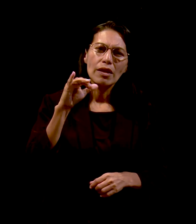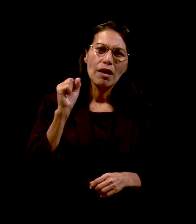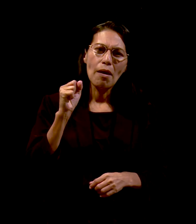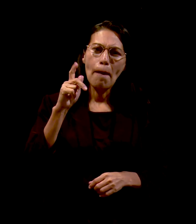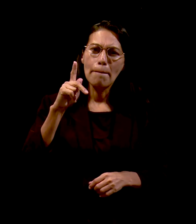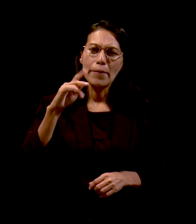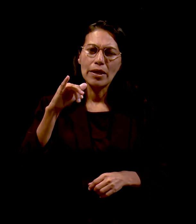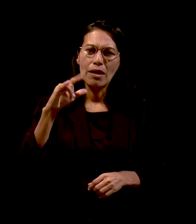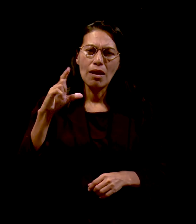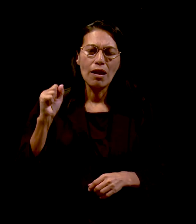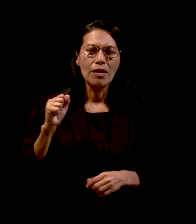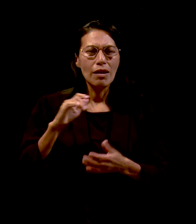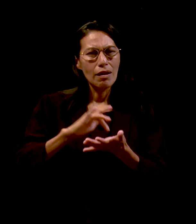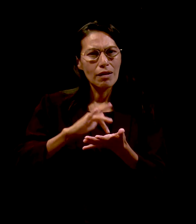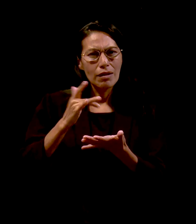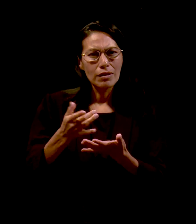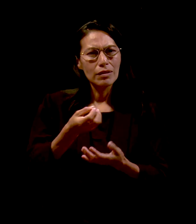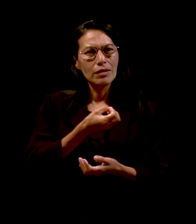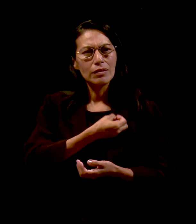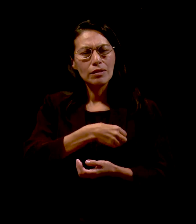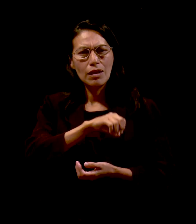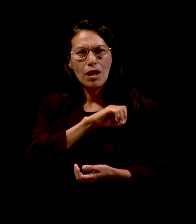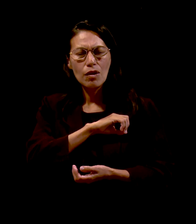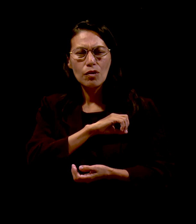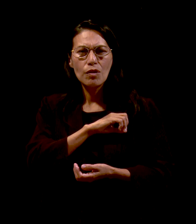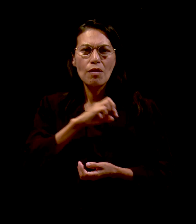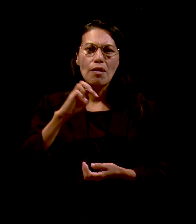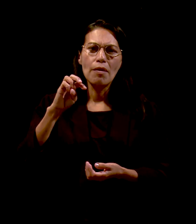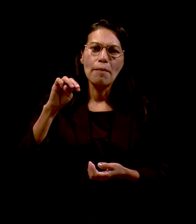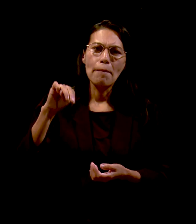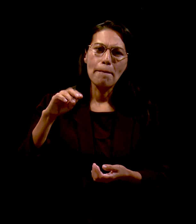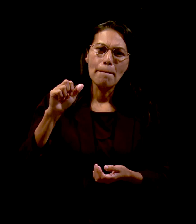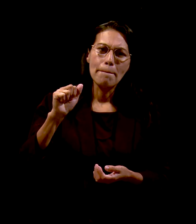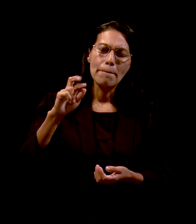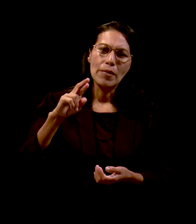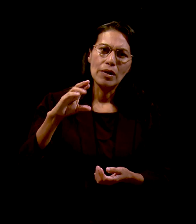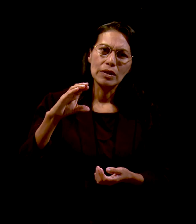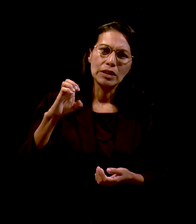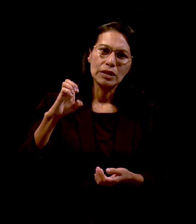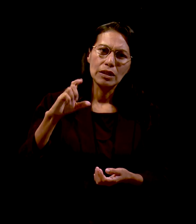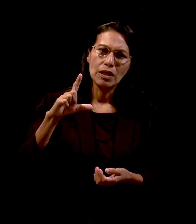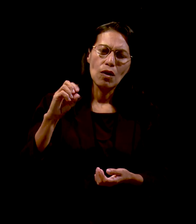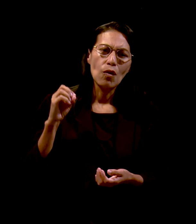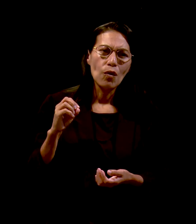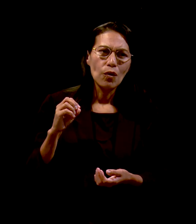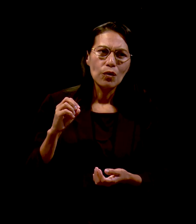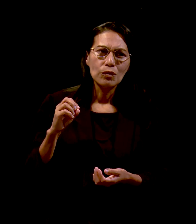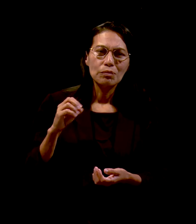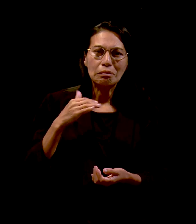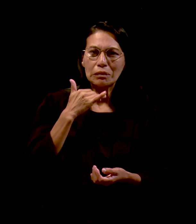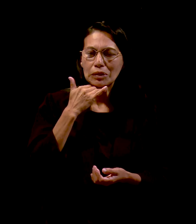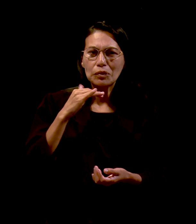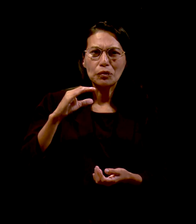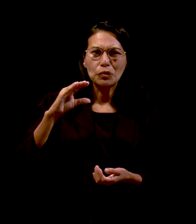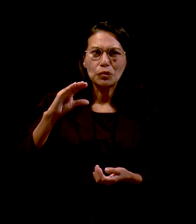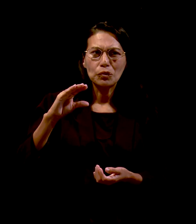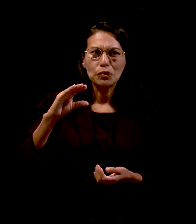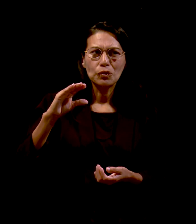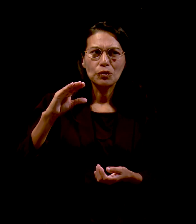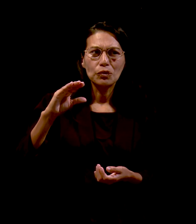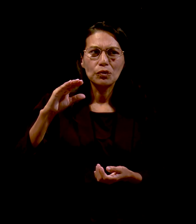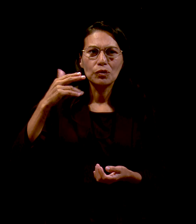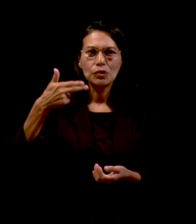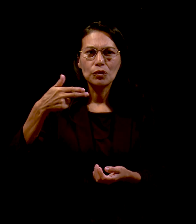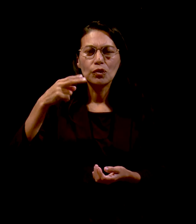agradece a mi dios por la salud de don marcelo tur y cura tur y kurt su